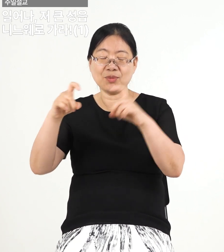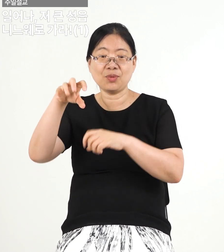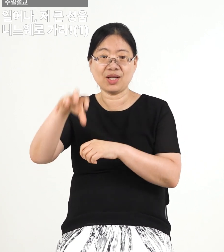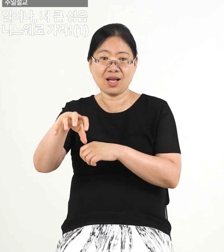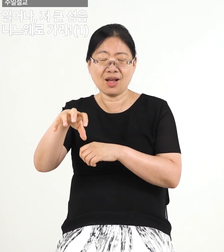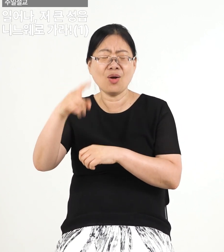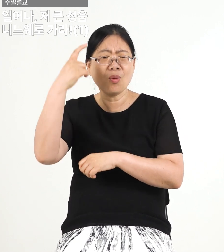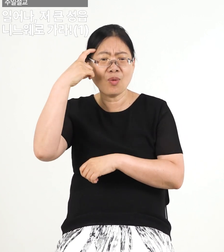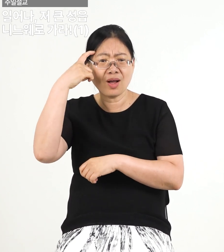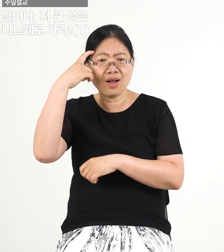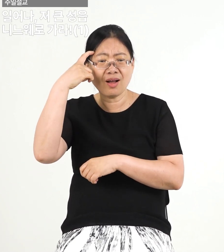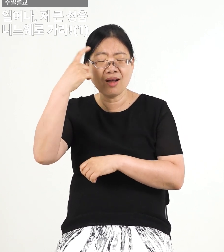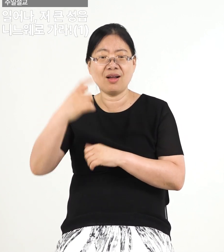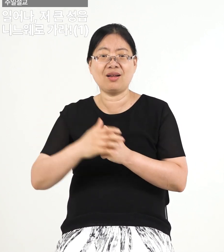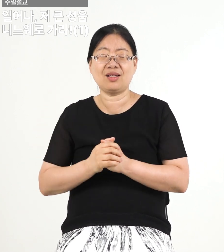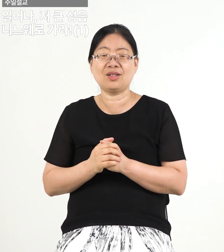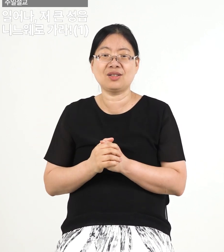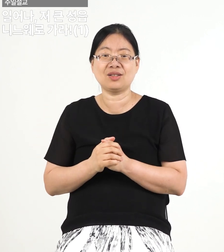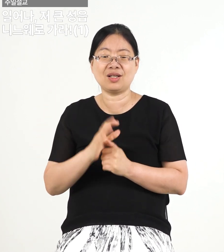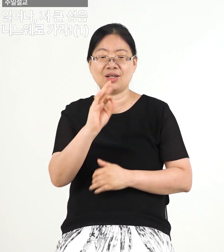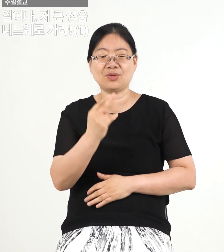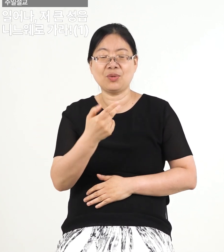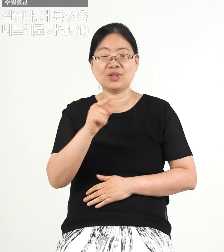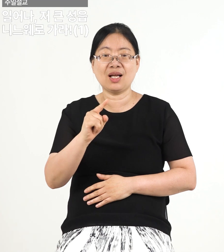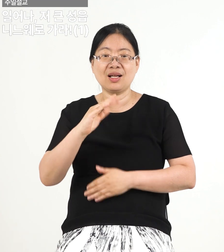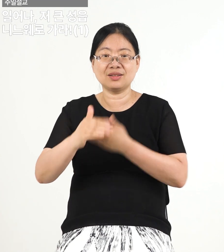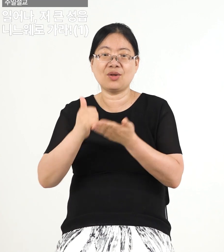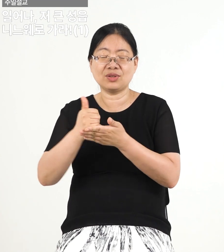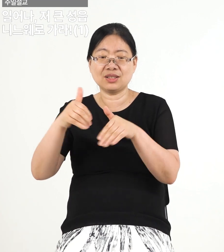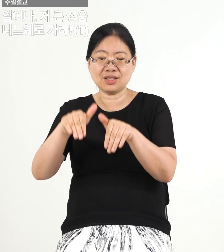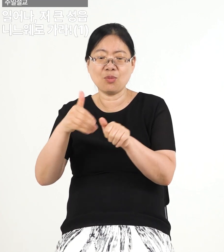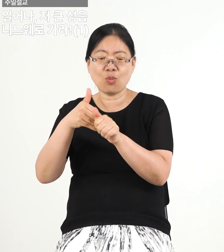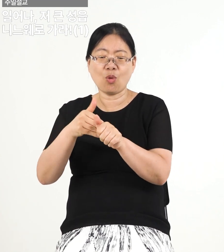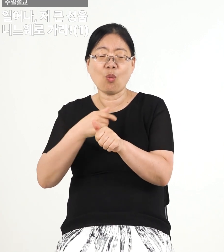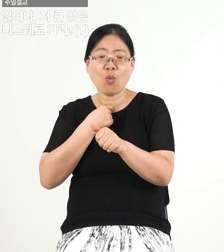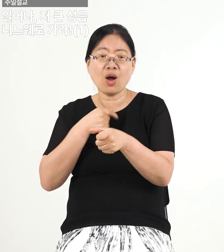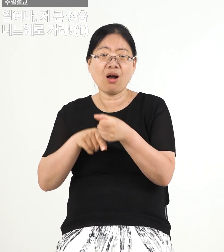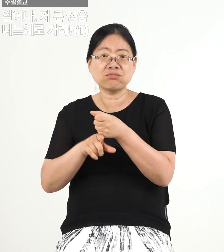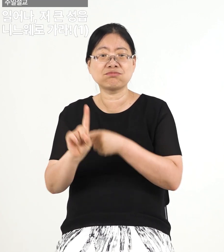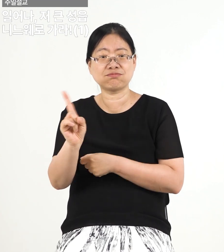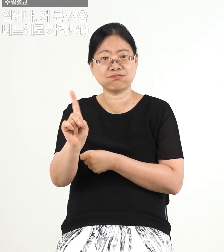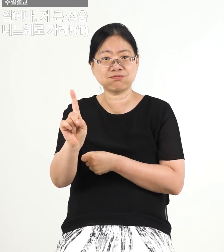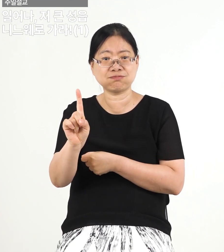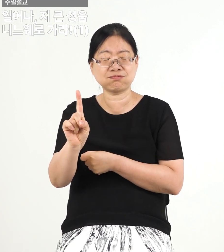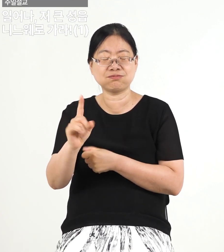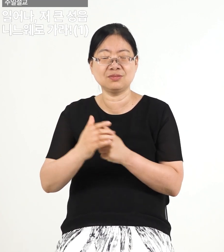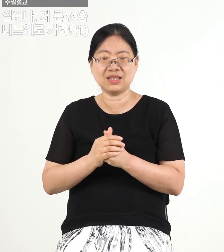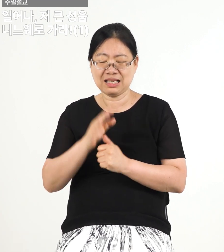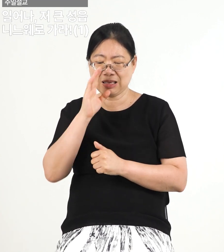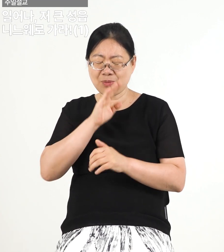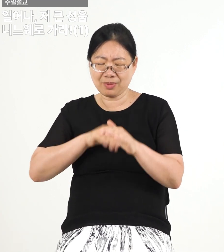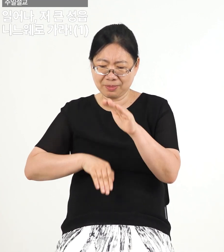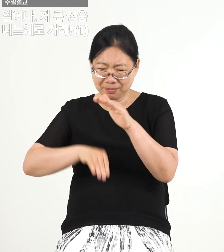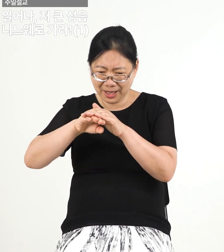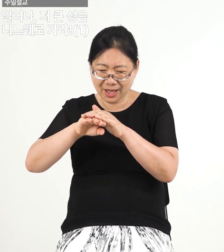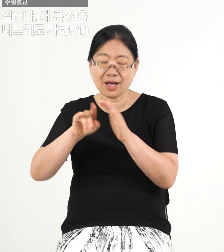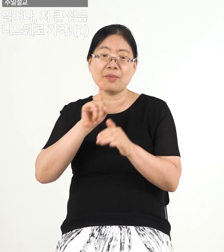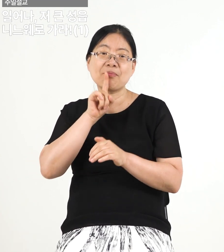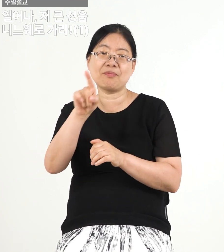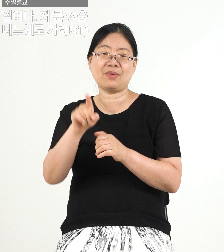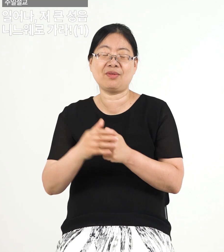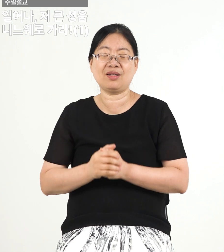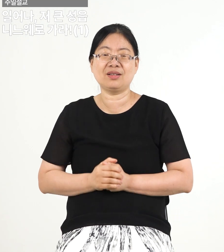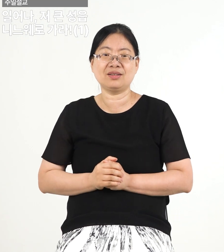왜 도대체 요나 선지자를 보내시기를 원했을까? 그 악독이 가득했다